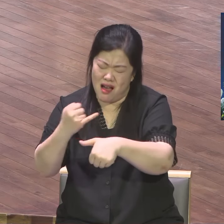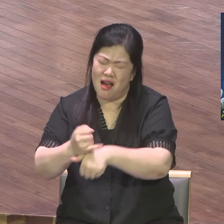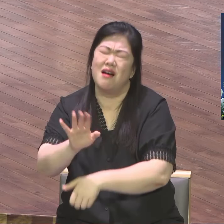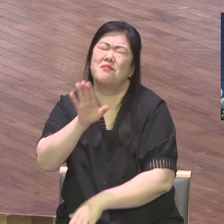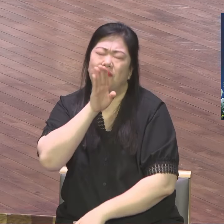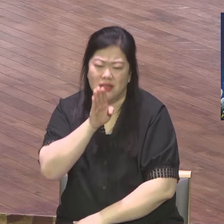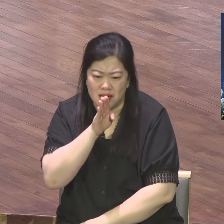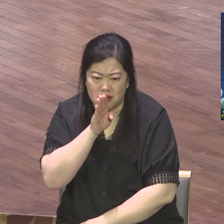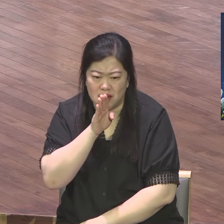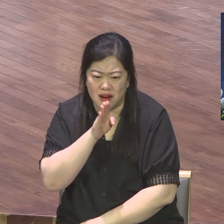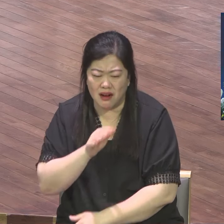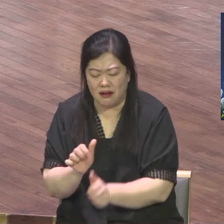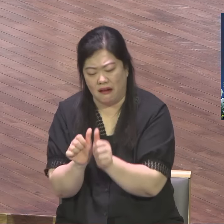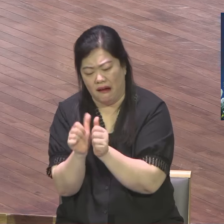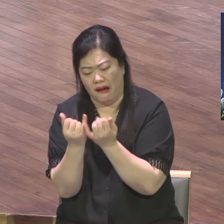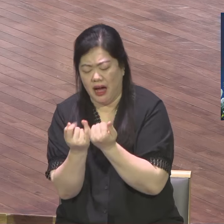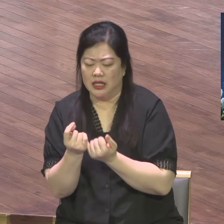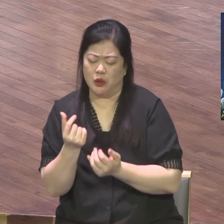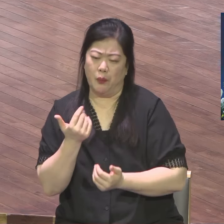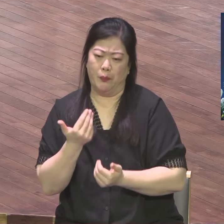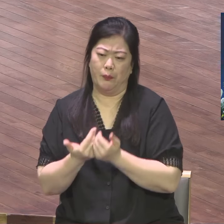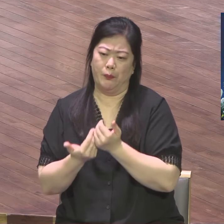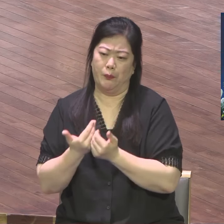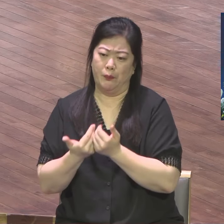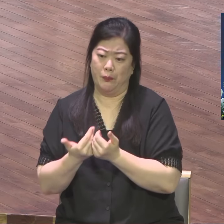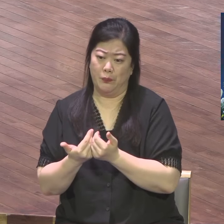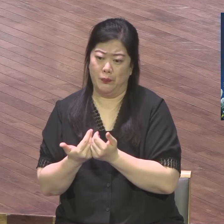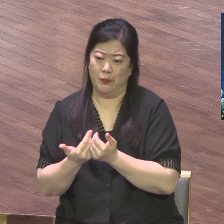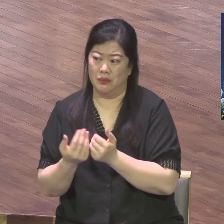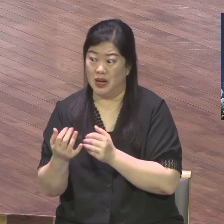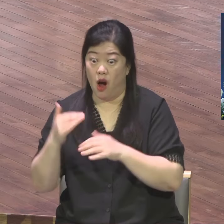답변이 인정하기 어렵다보다 배가 더 많았어.